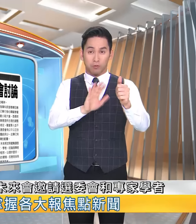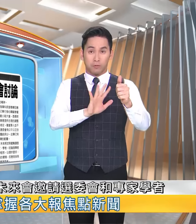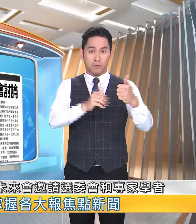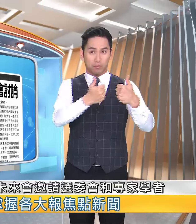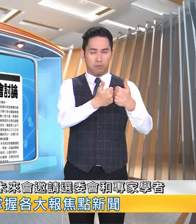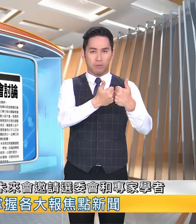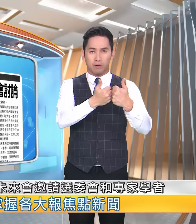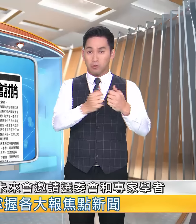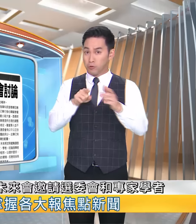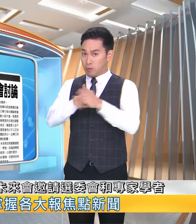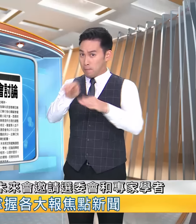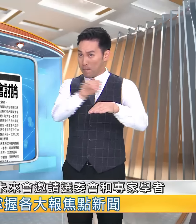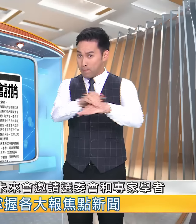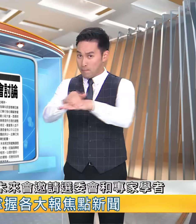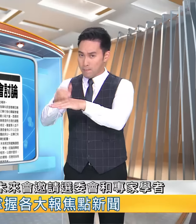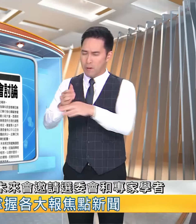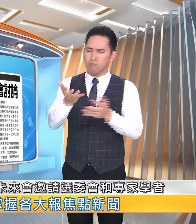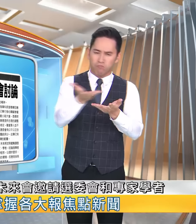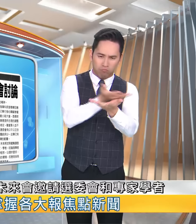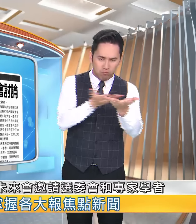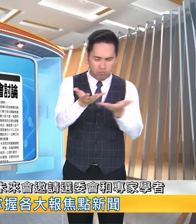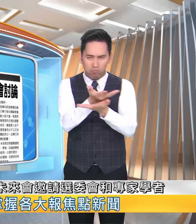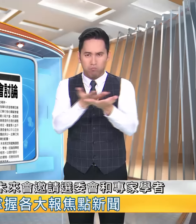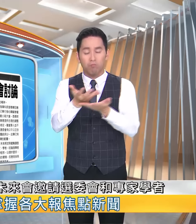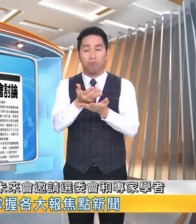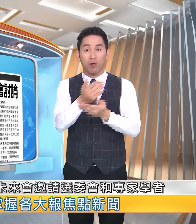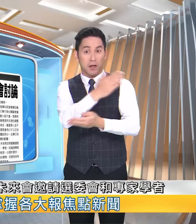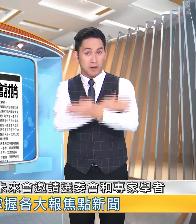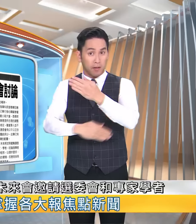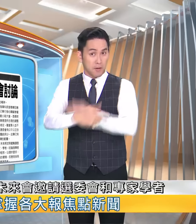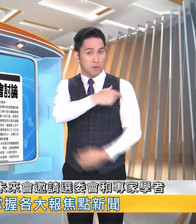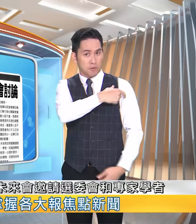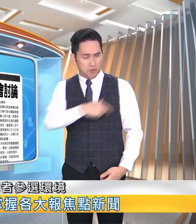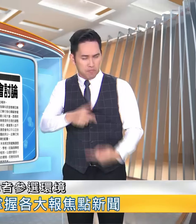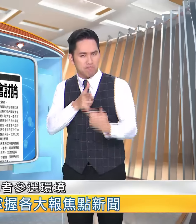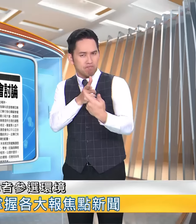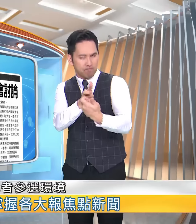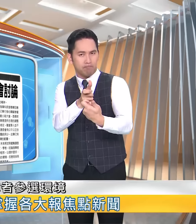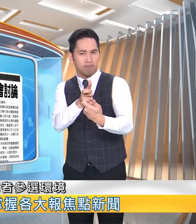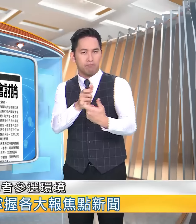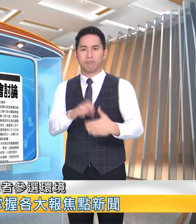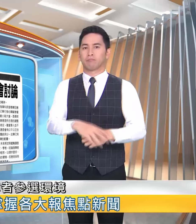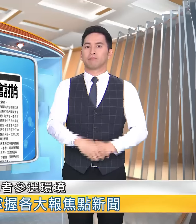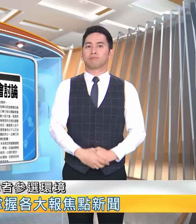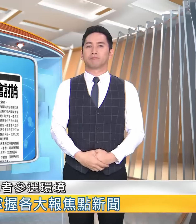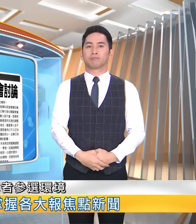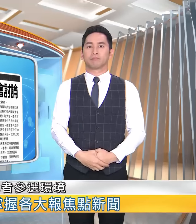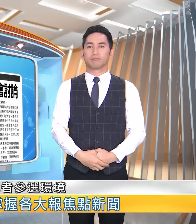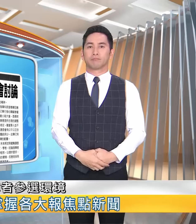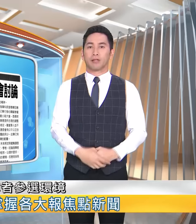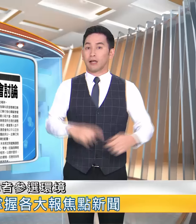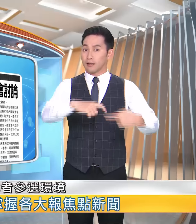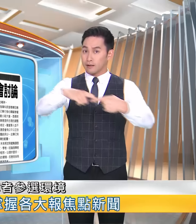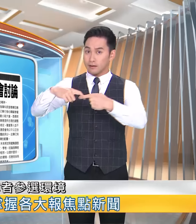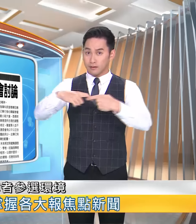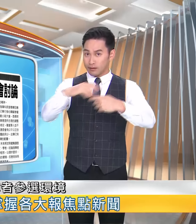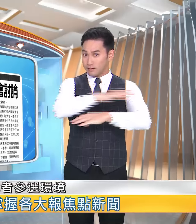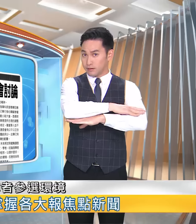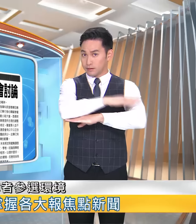来会邀请选委会和专家学者讨论促进身障者参选环境。